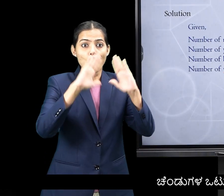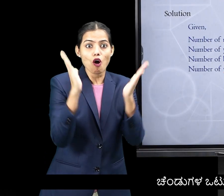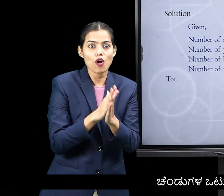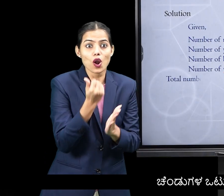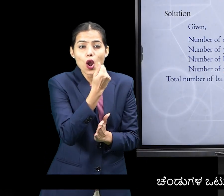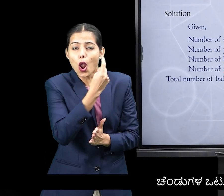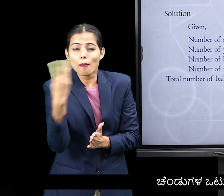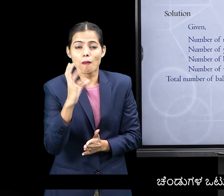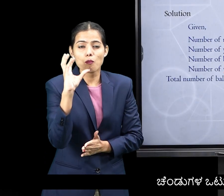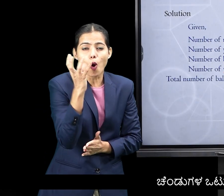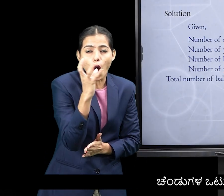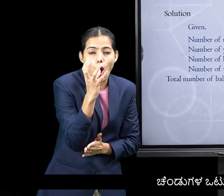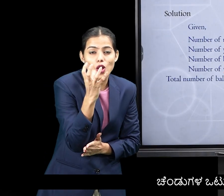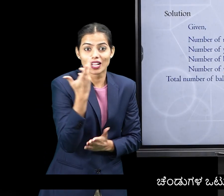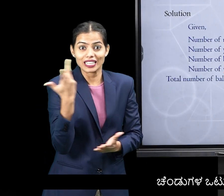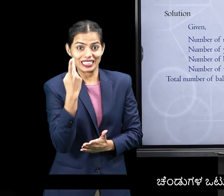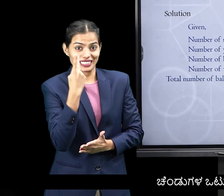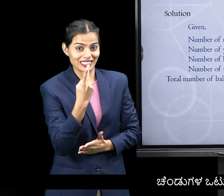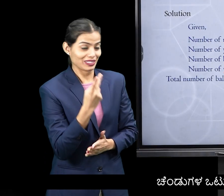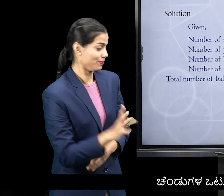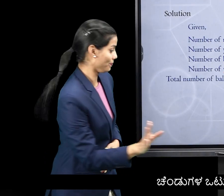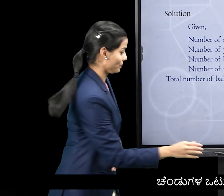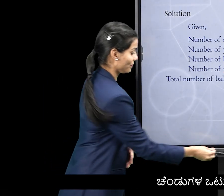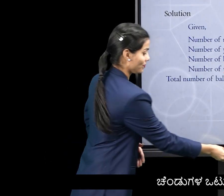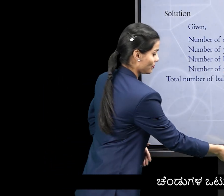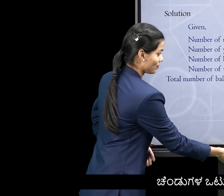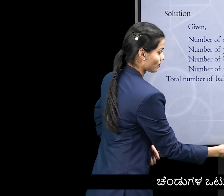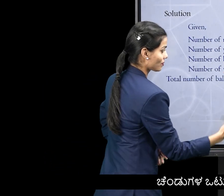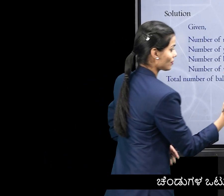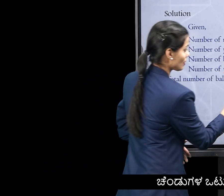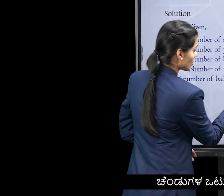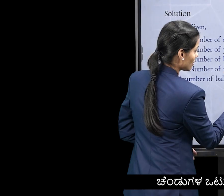ಚೆಂಡುಗಳ ಒಟ್ಟು ಸಂಖ್ಯೆ 7 + 7 + 1 + 1 = 16.